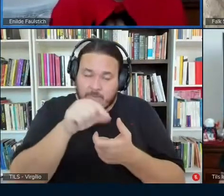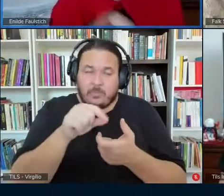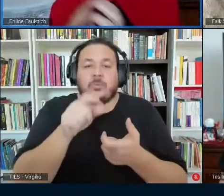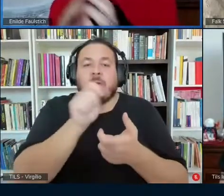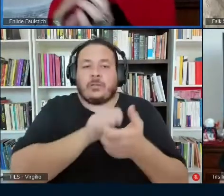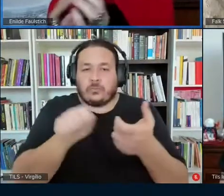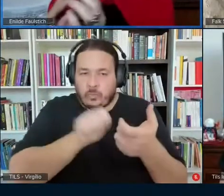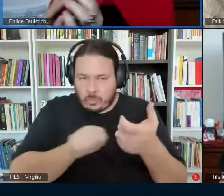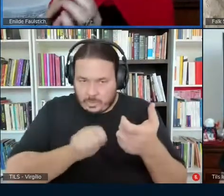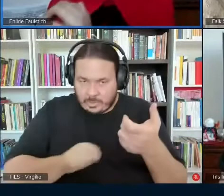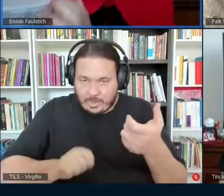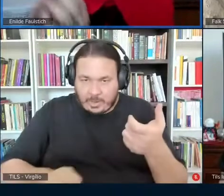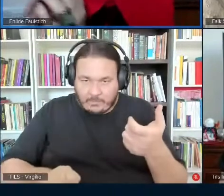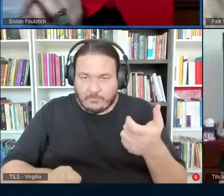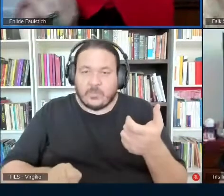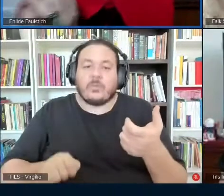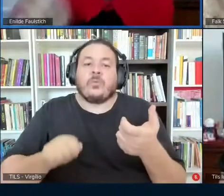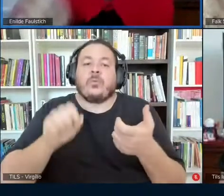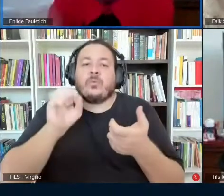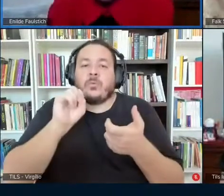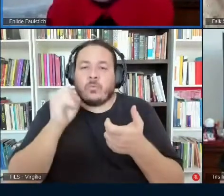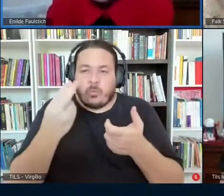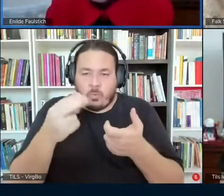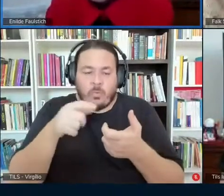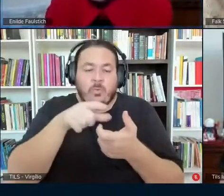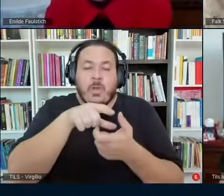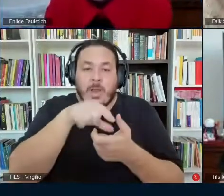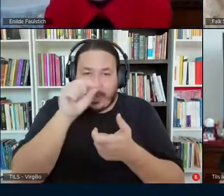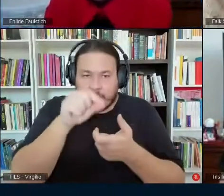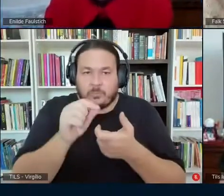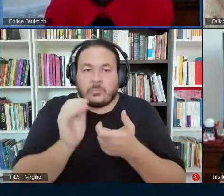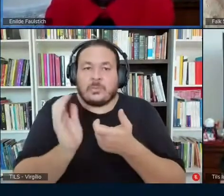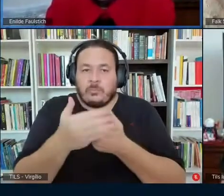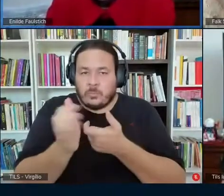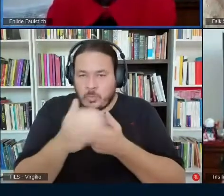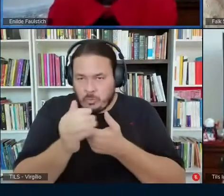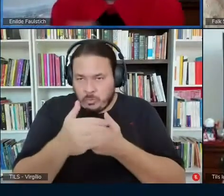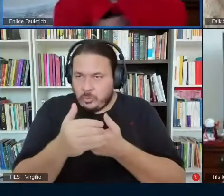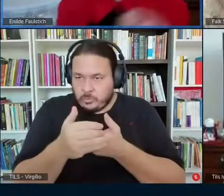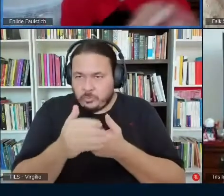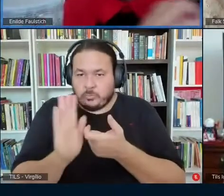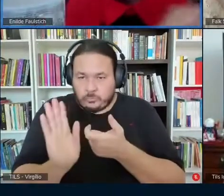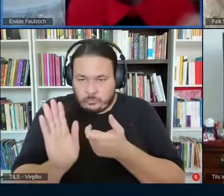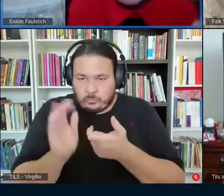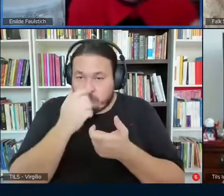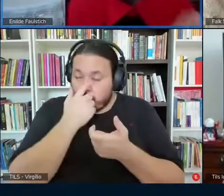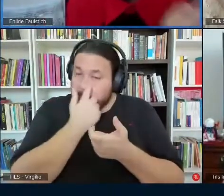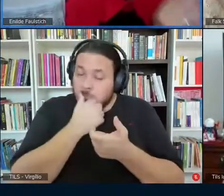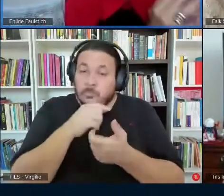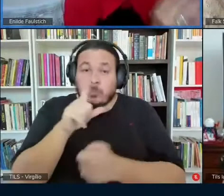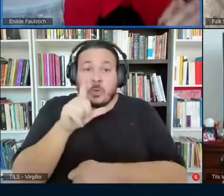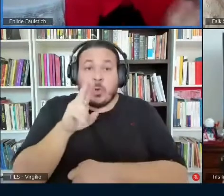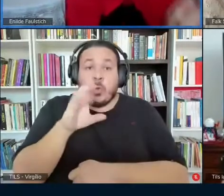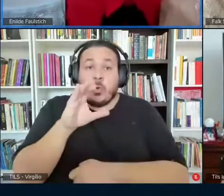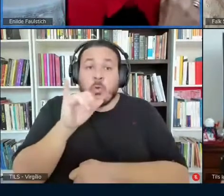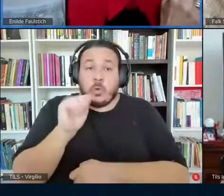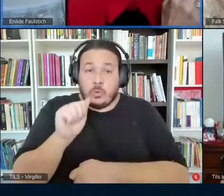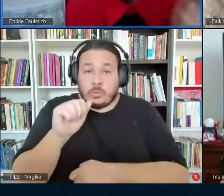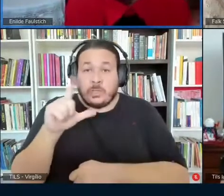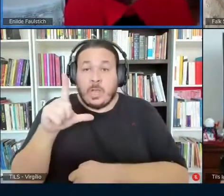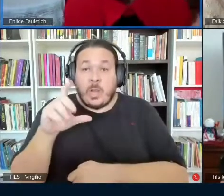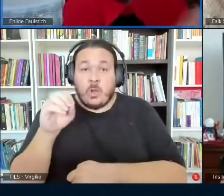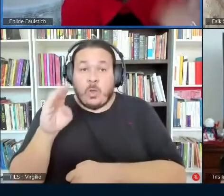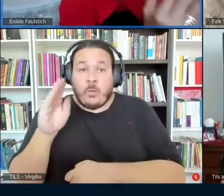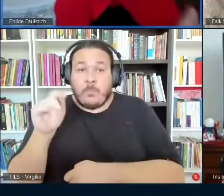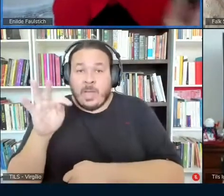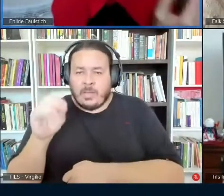lexicográfico ou pode ser um léxico terminológico, né? Lúcia Lobato, quando ela fala em léxico